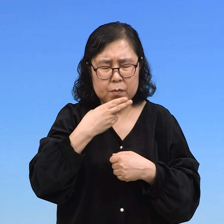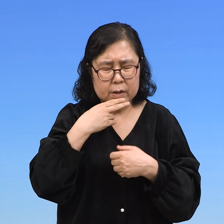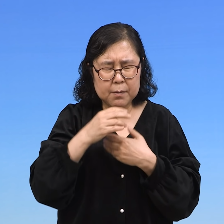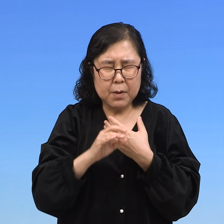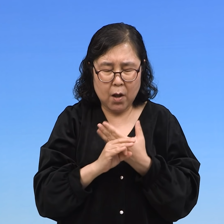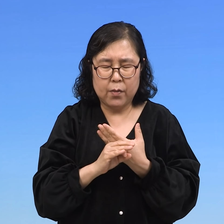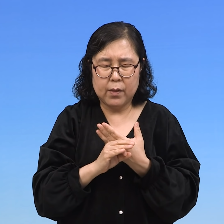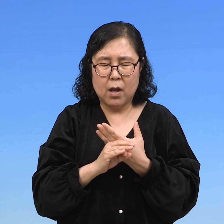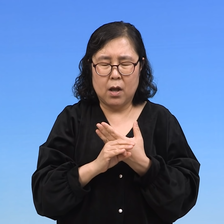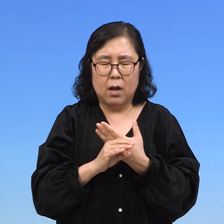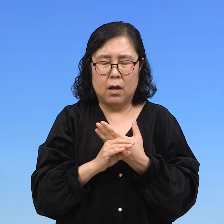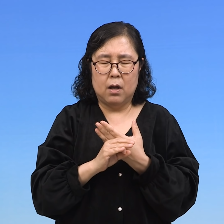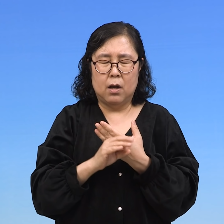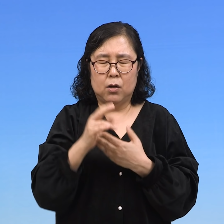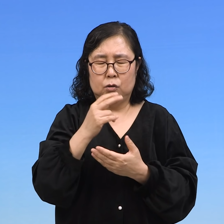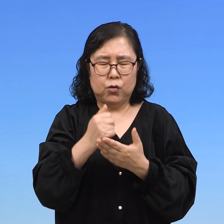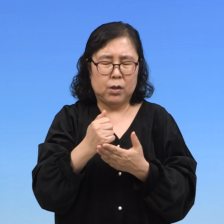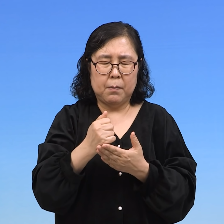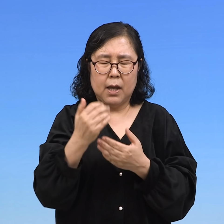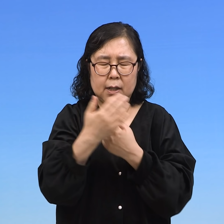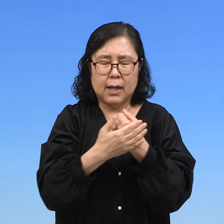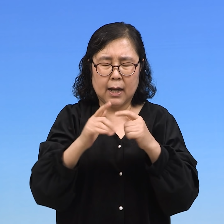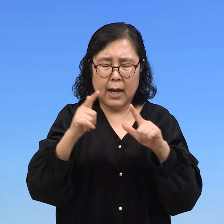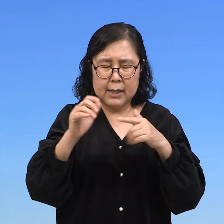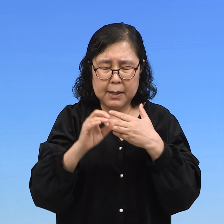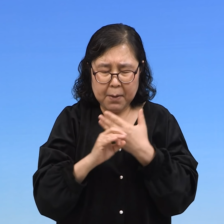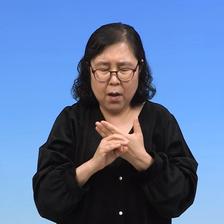이 인간을